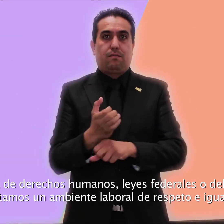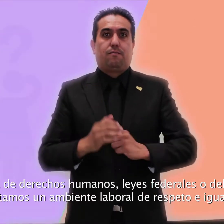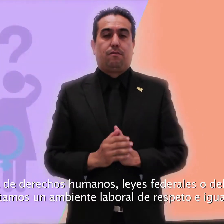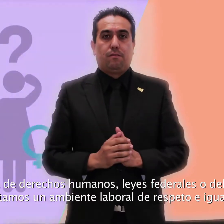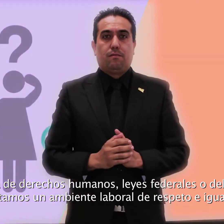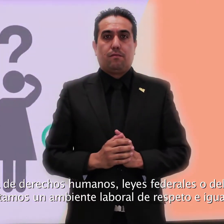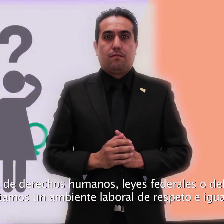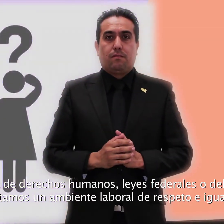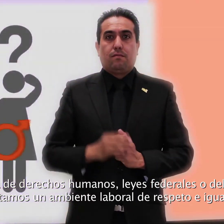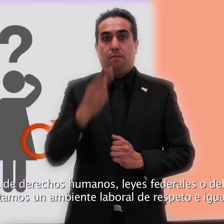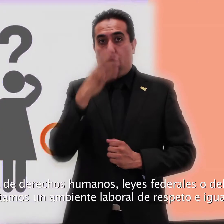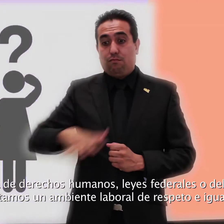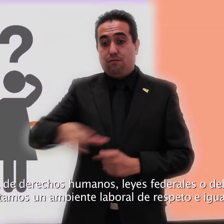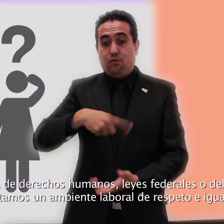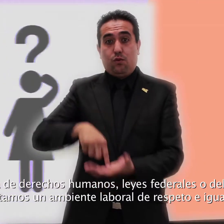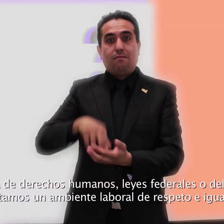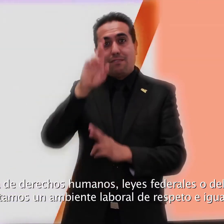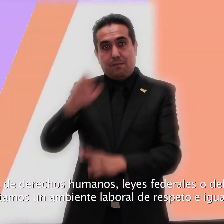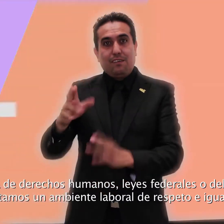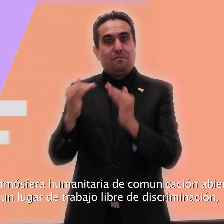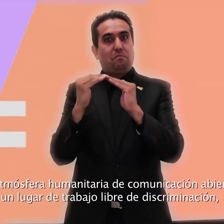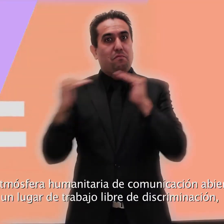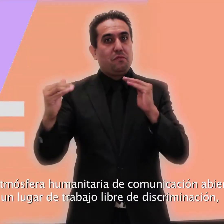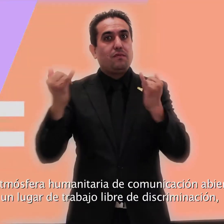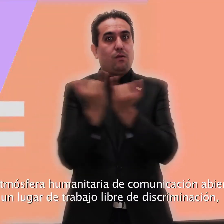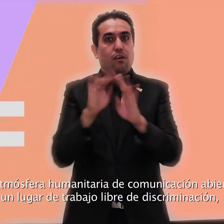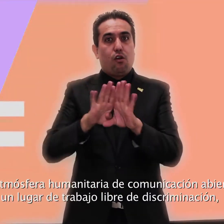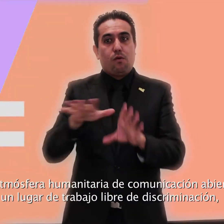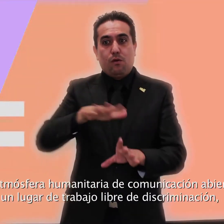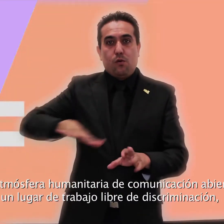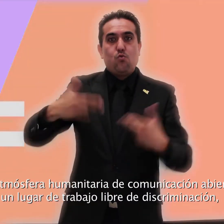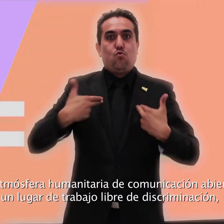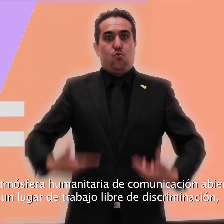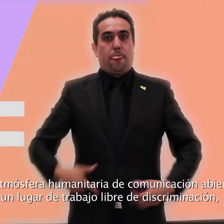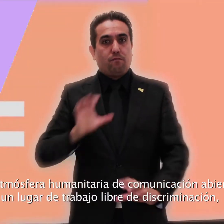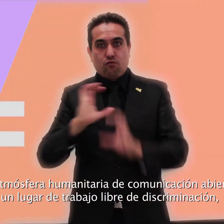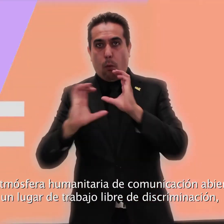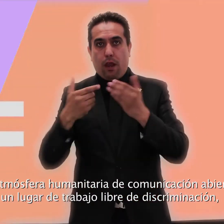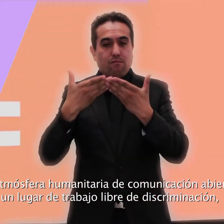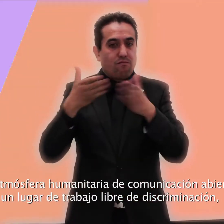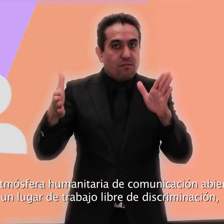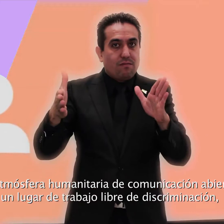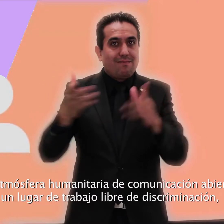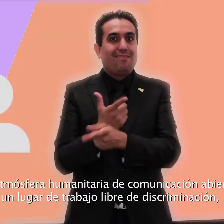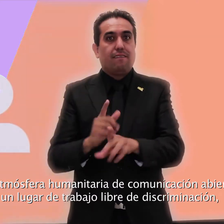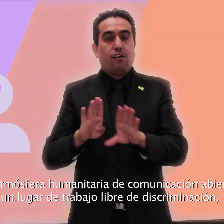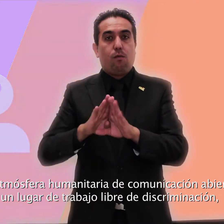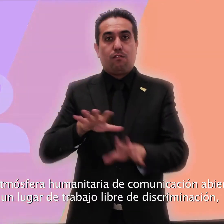Fomentamos un ambiente laboral de respeto e igualdad, una atmósfera humanitaria de comunicación abierta y un lugar de trabajo libre de